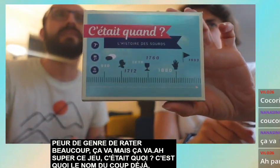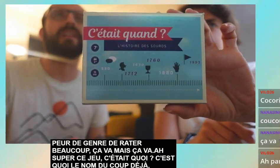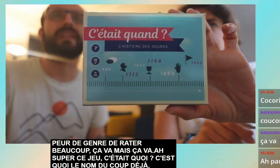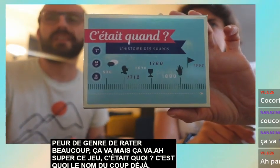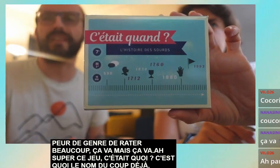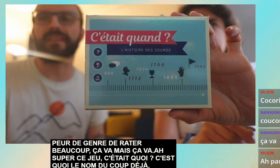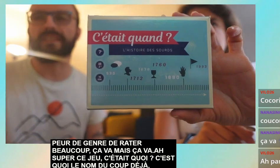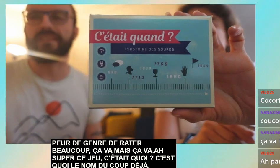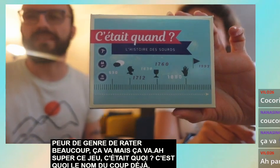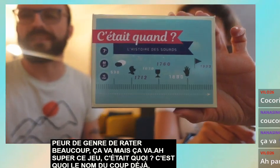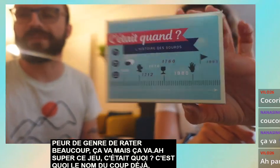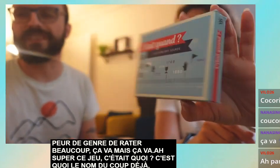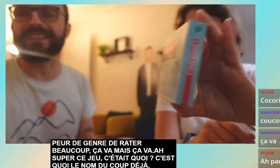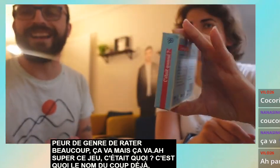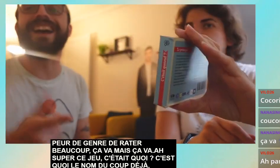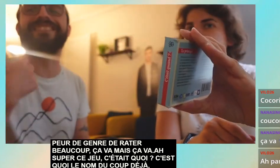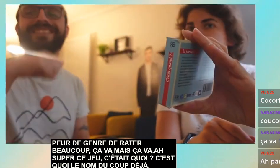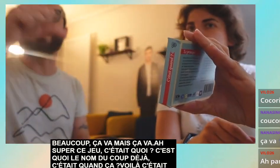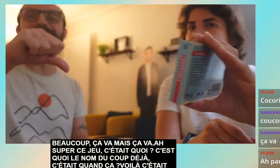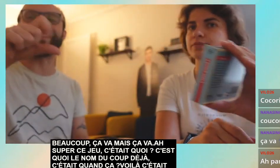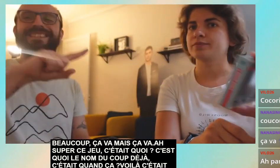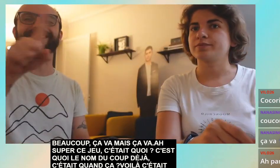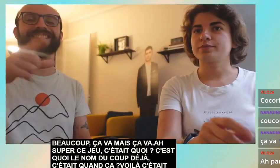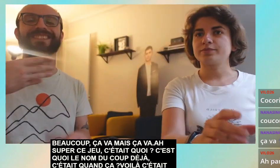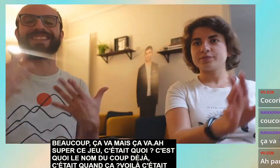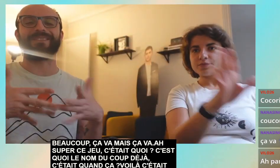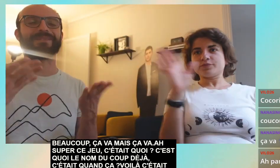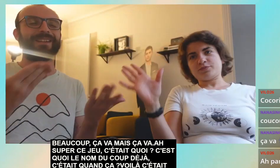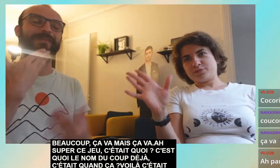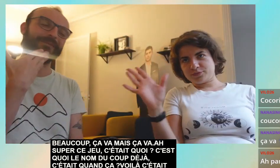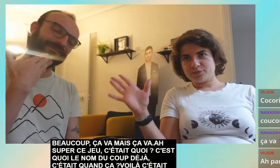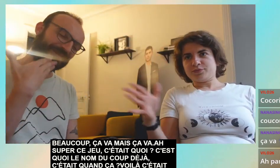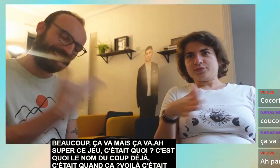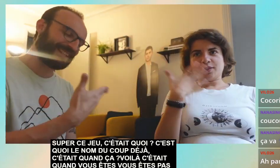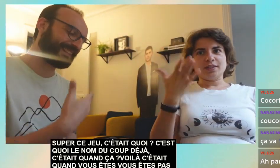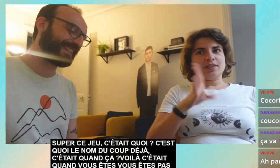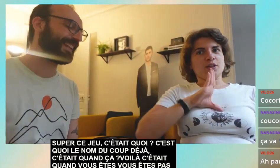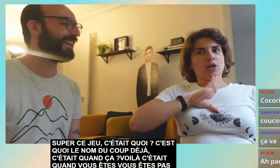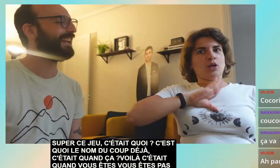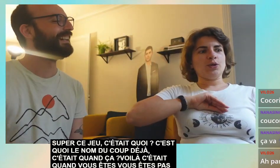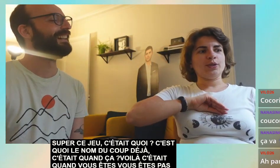Voilà, c'était C'était quand? quand? Vous êtes, vous êtes pas si nul que ça, finalement, merci.